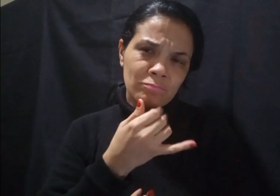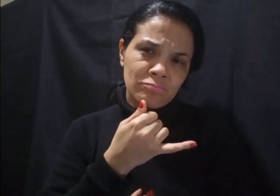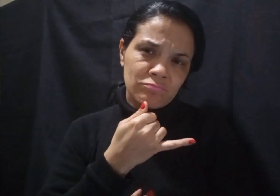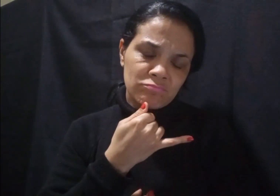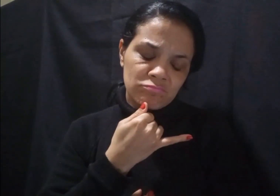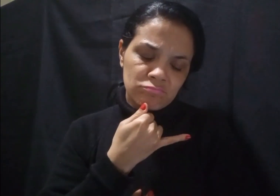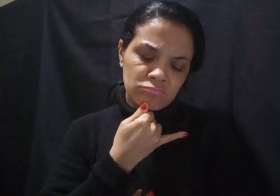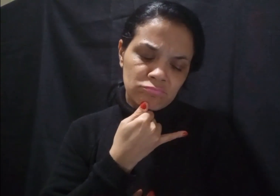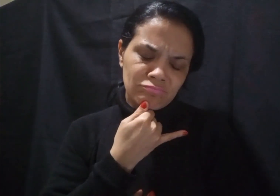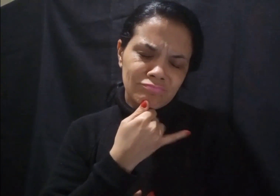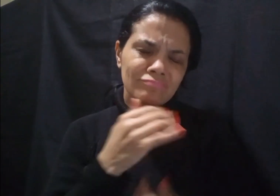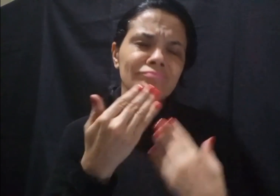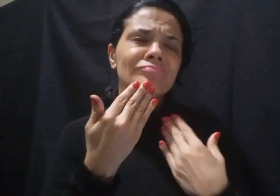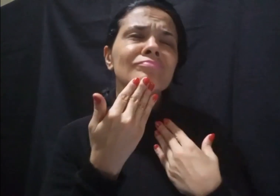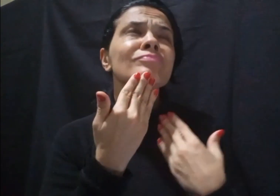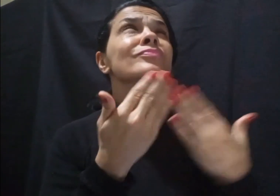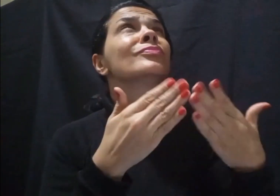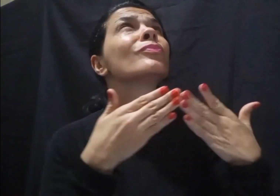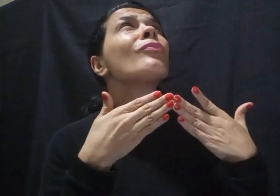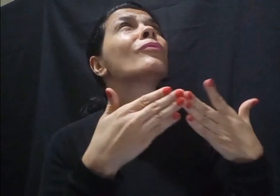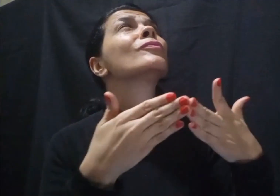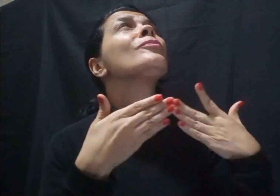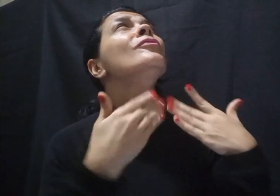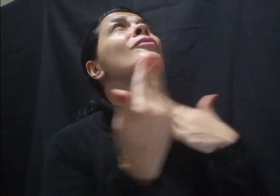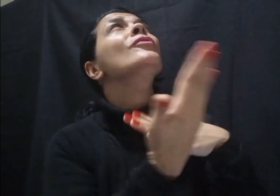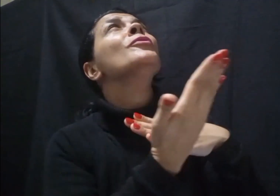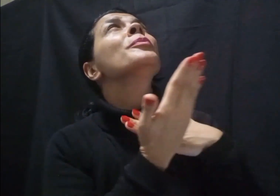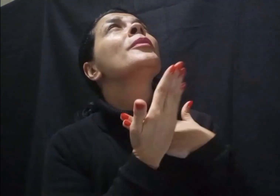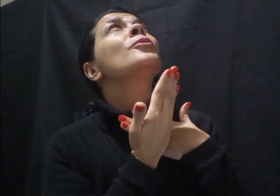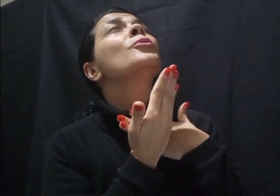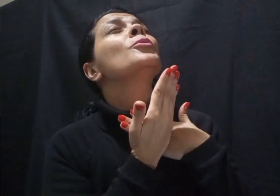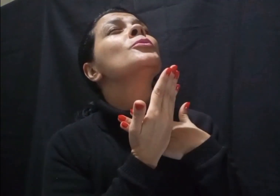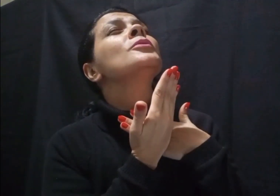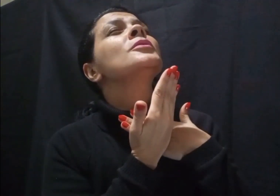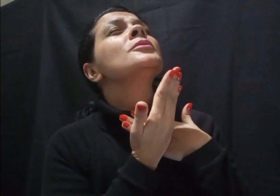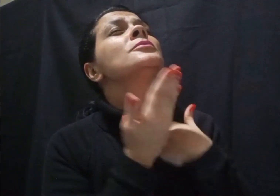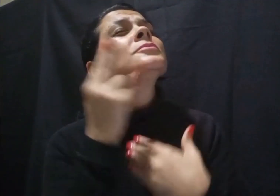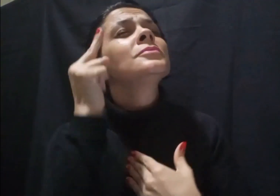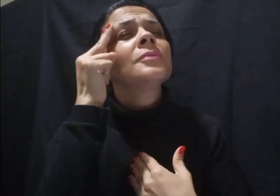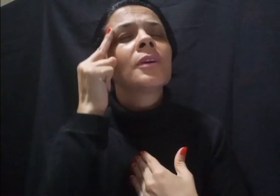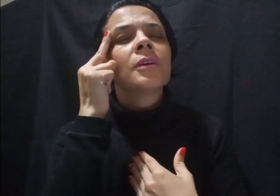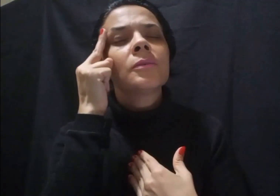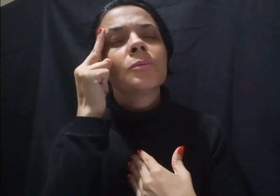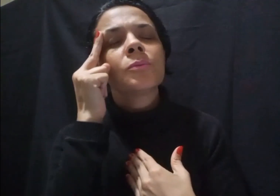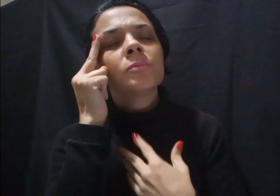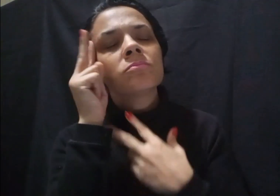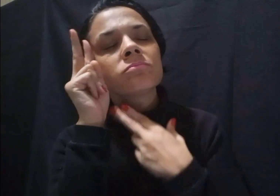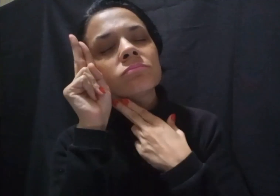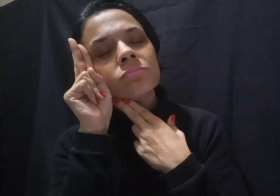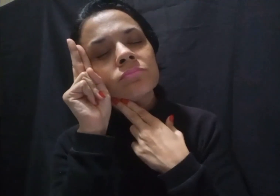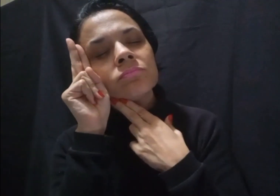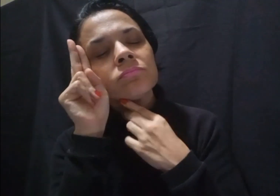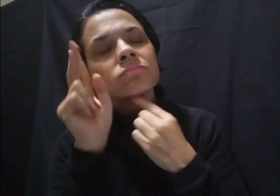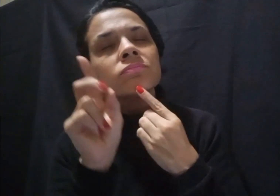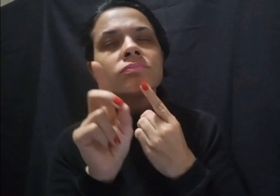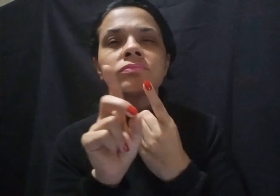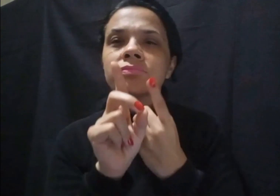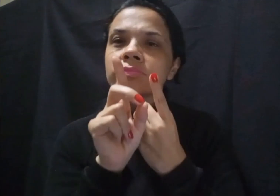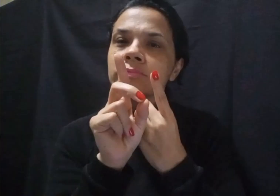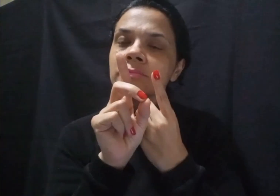dos céus, encontrou em sonho o mensageiro do Senhor, que lhe falou generosamente. O eterno benfeitor